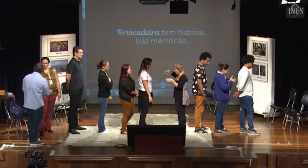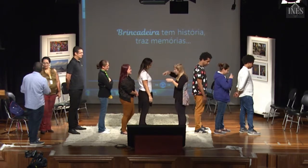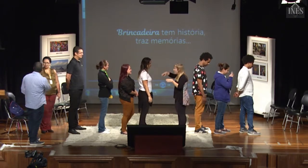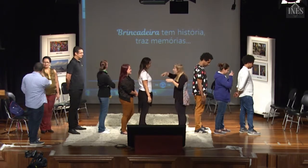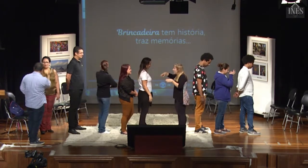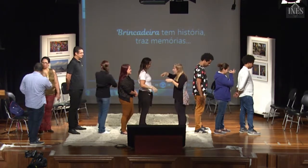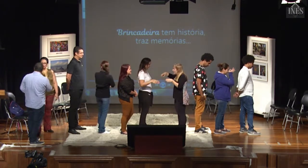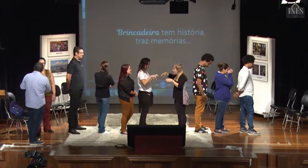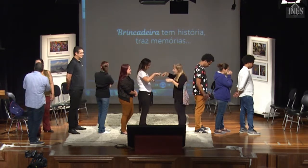Viu o cachorro